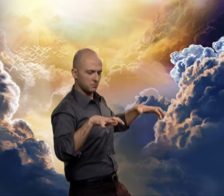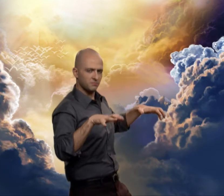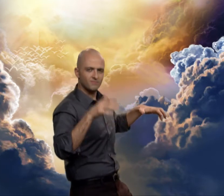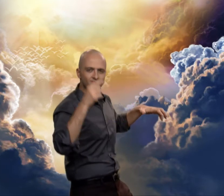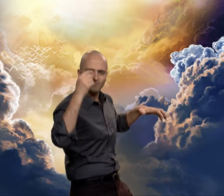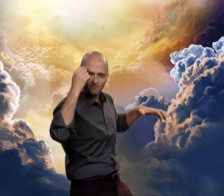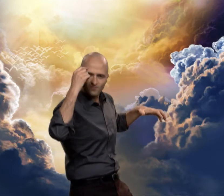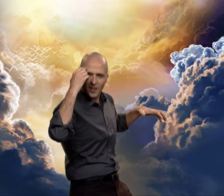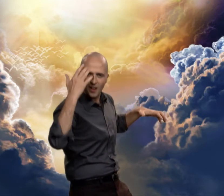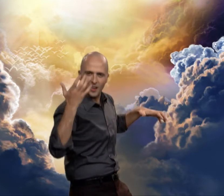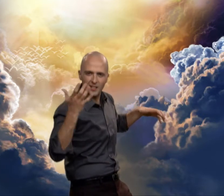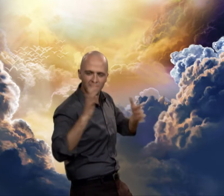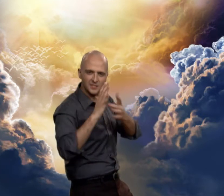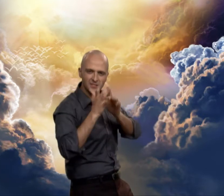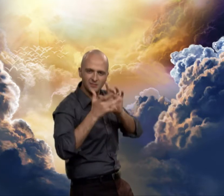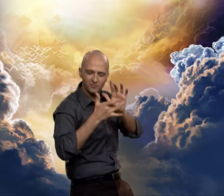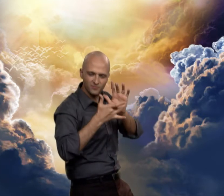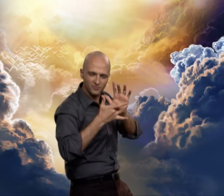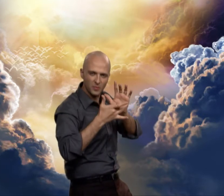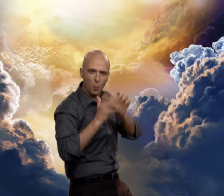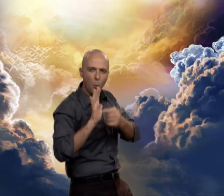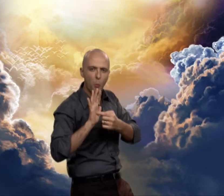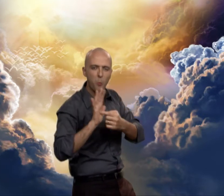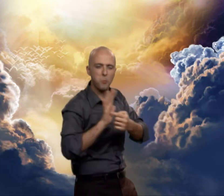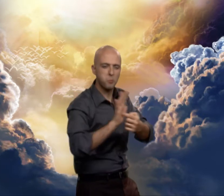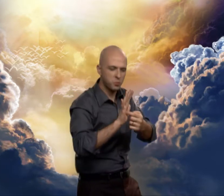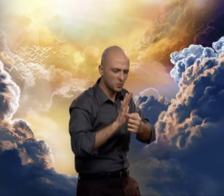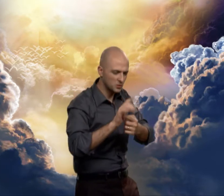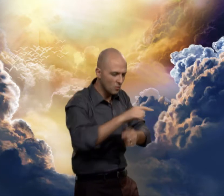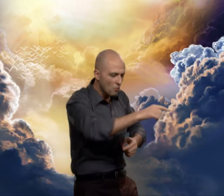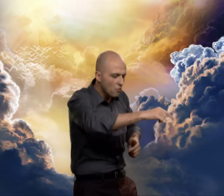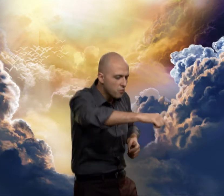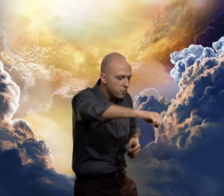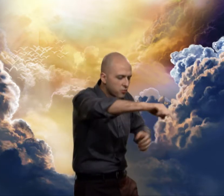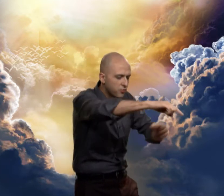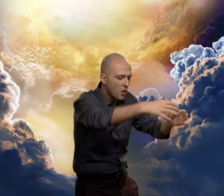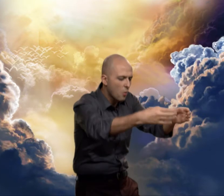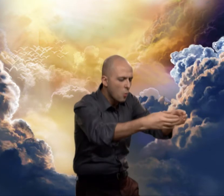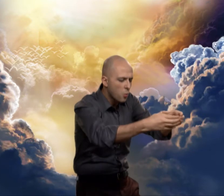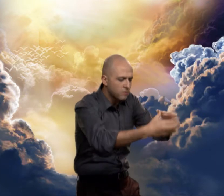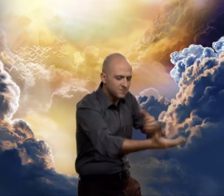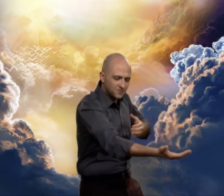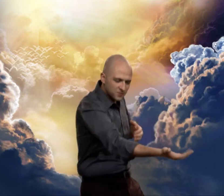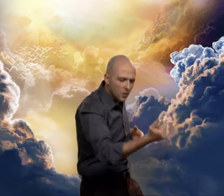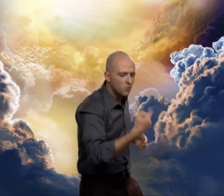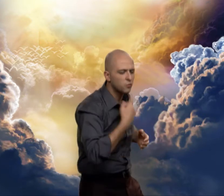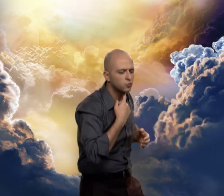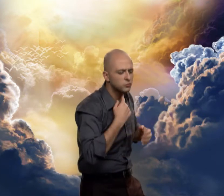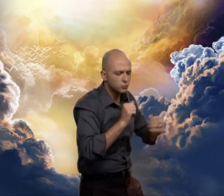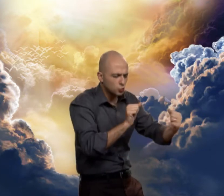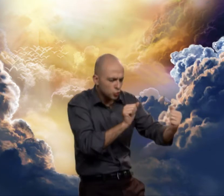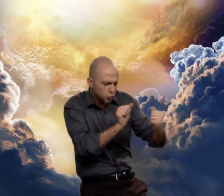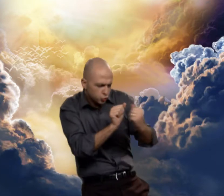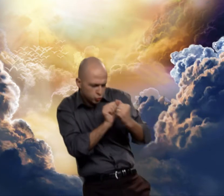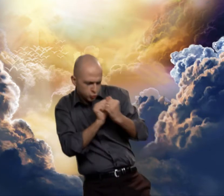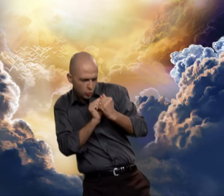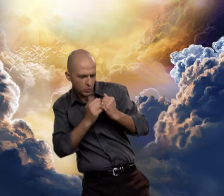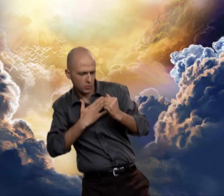trono. Percebem claramente os sinais de sua humilhação e ouvem o pedido: quero que os que me deste estejam